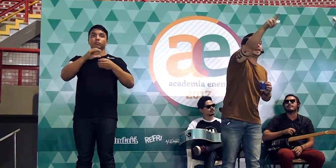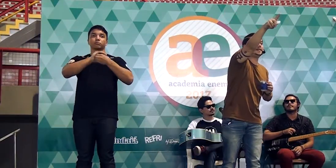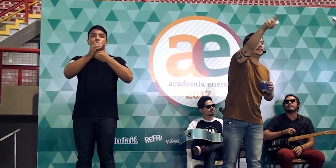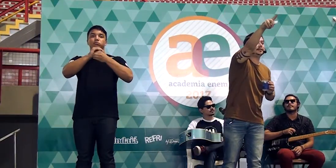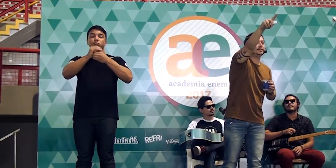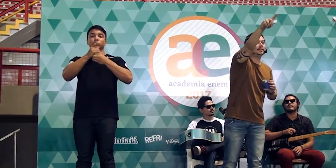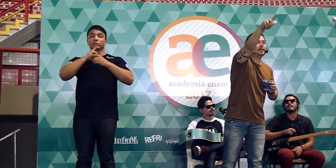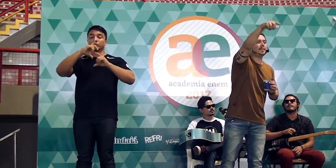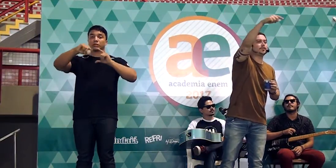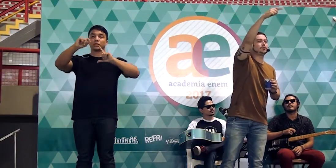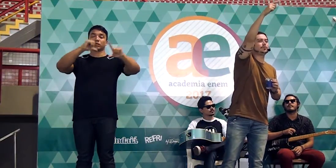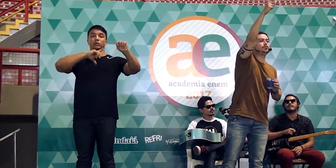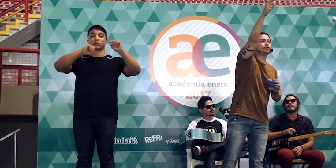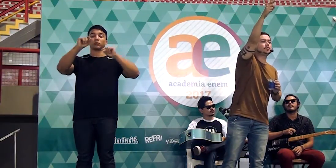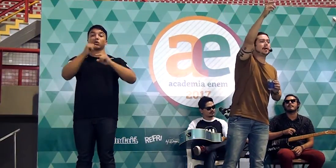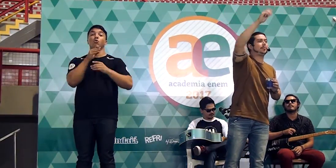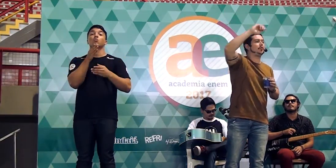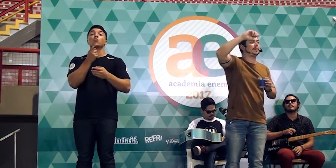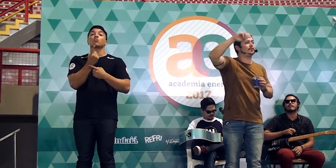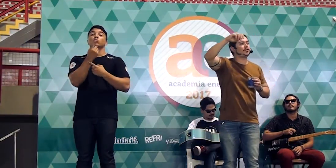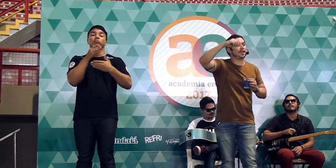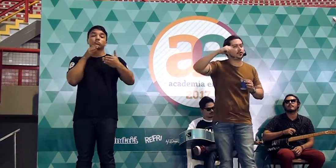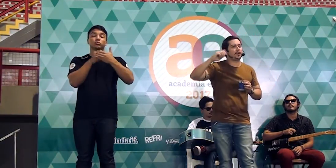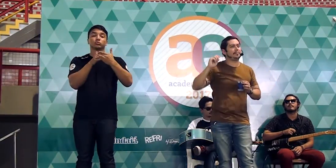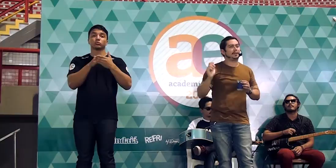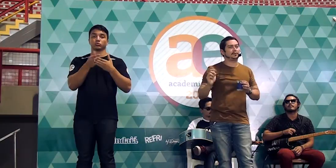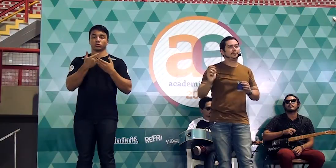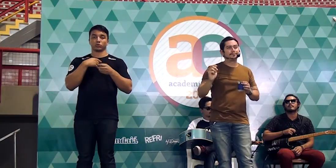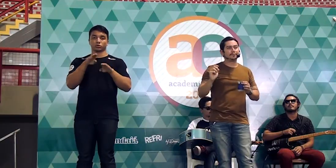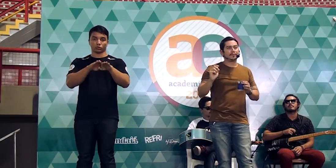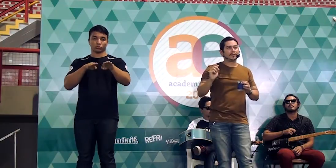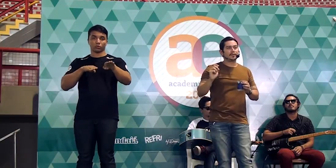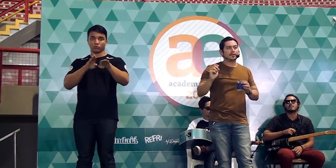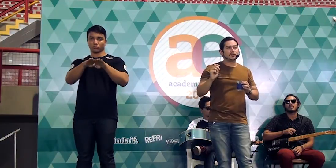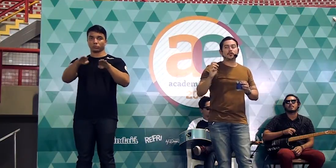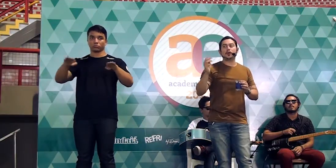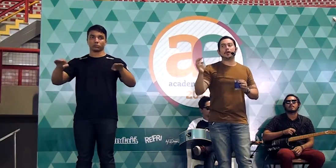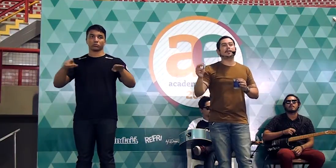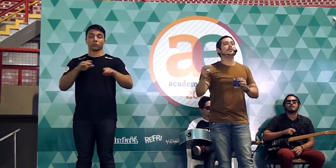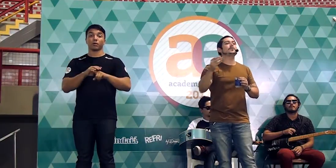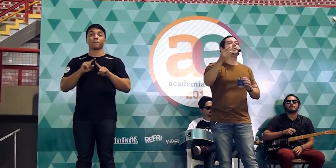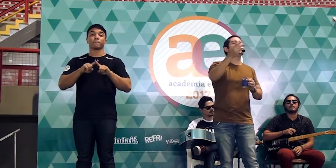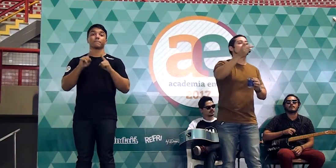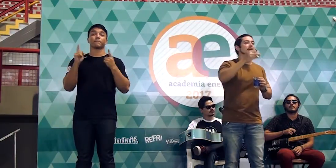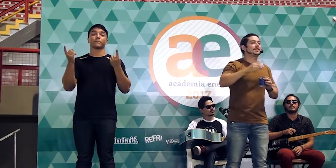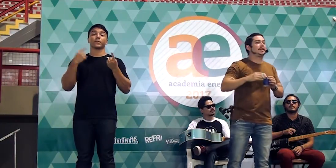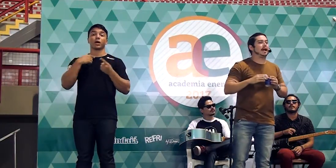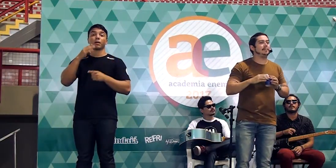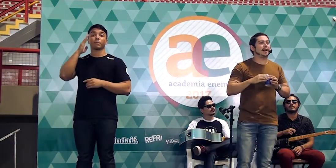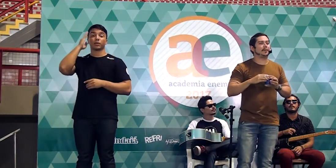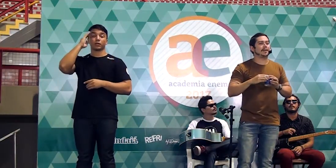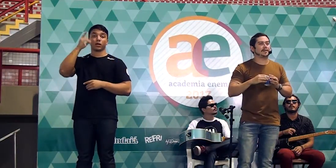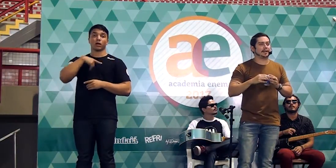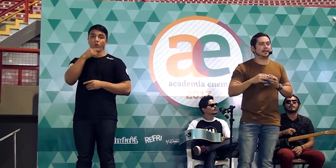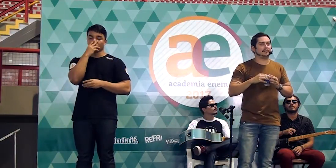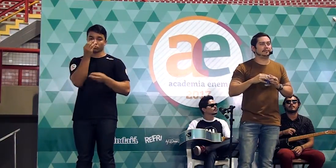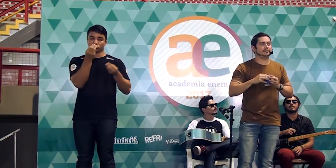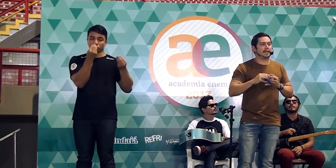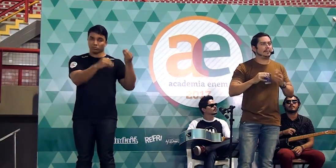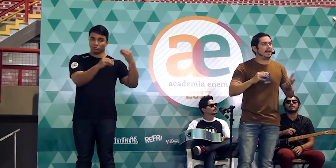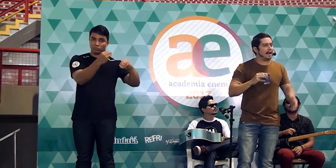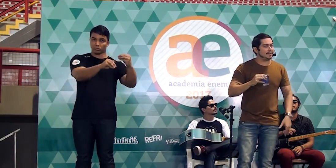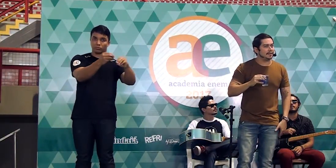na saída e mais uma última bomba no estacionamento. Só que os militares que armaram